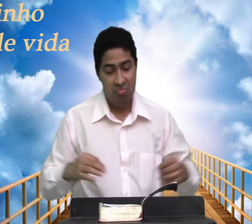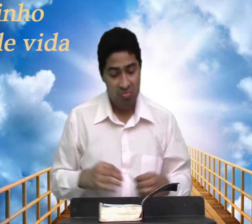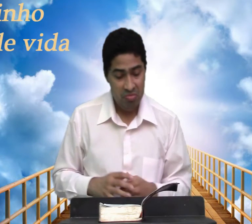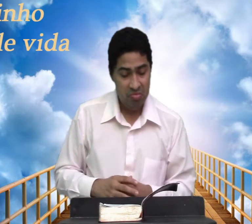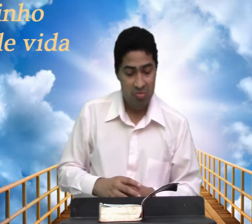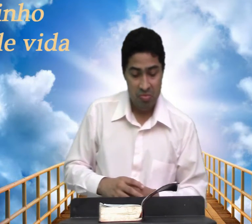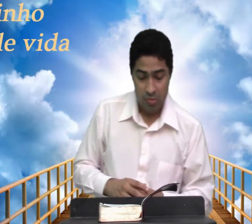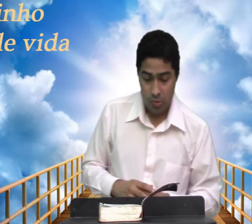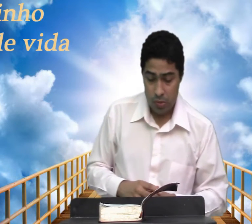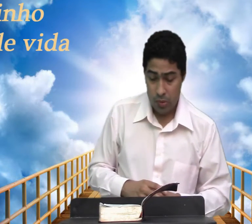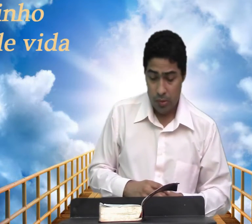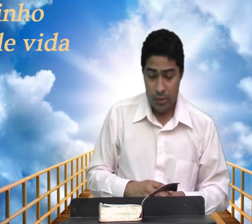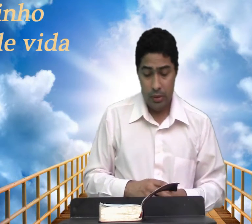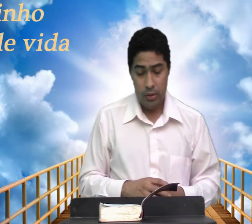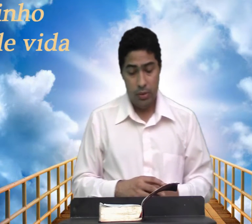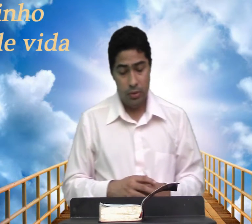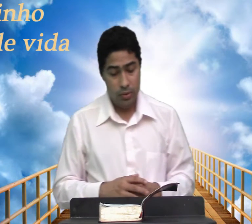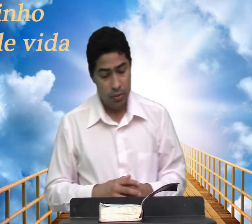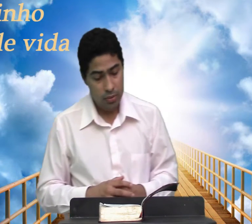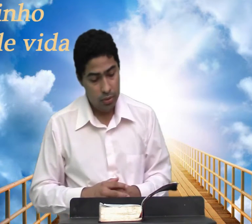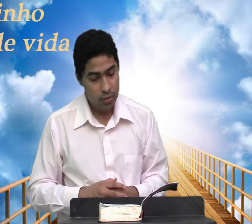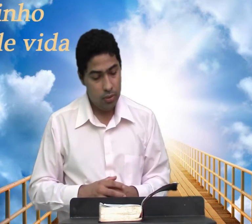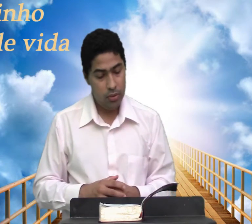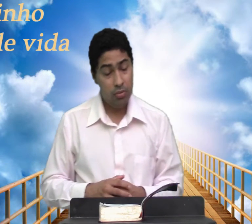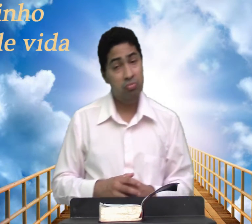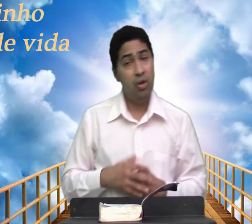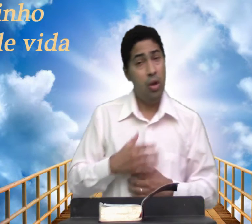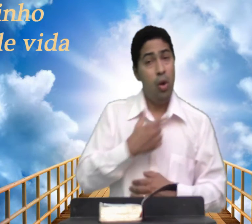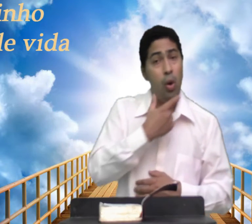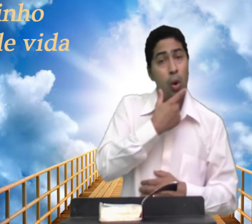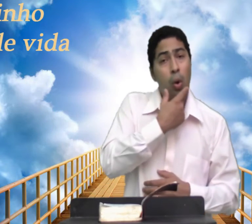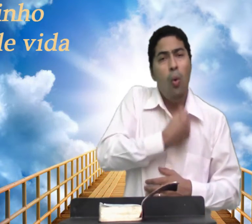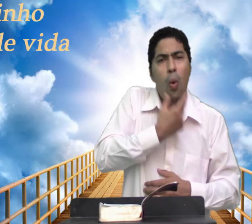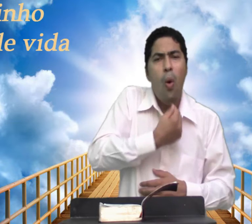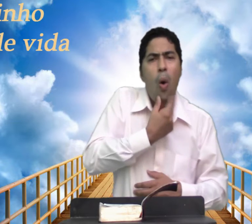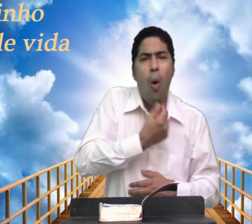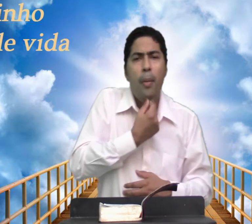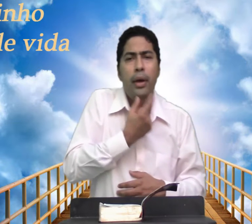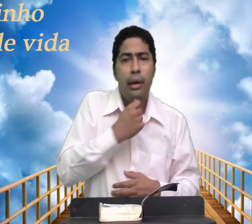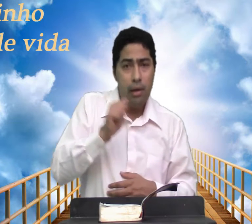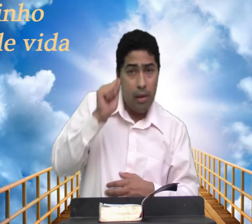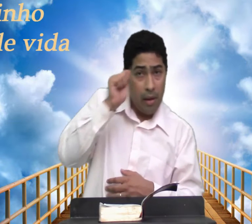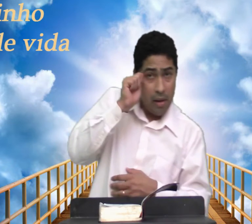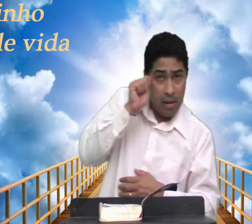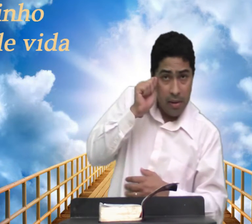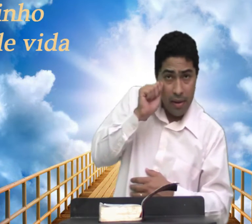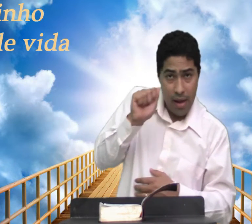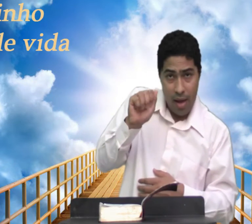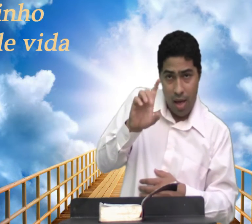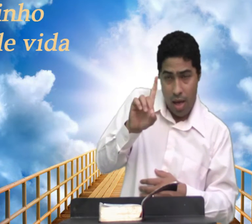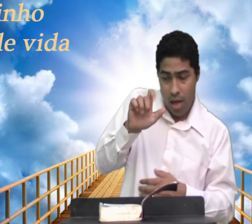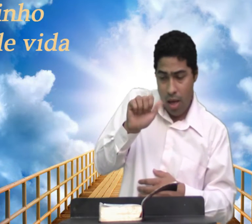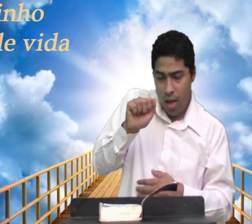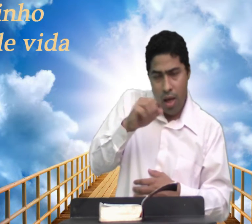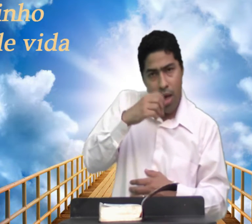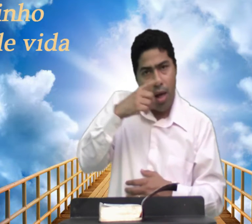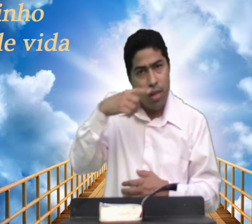retornará. Então o homem, Adão, depois de Deus ter